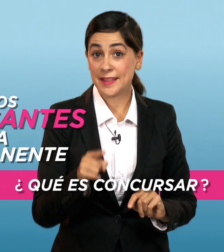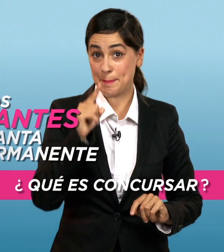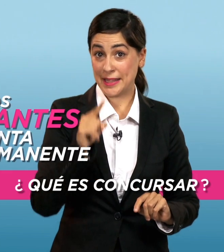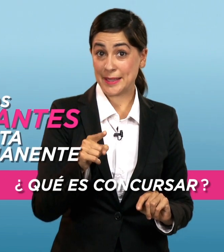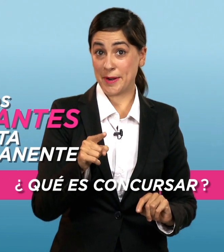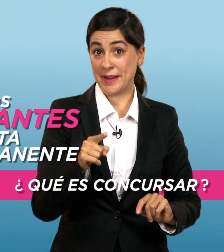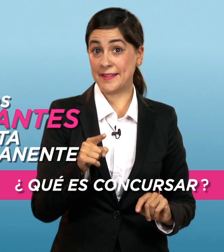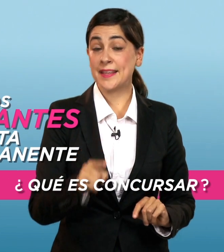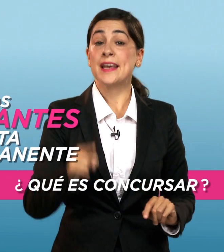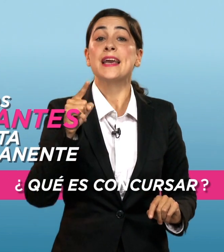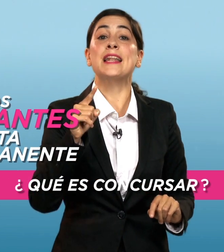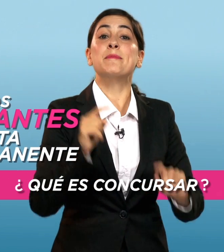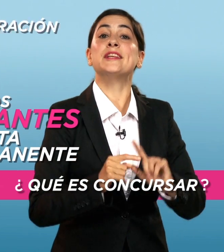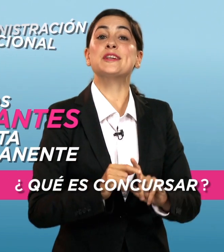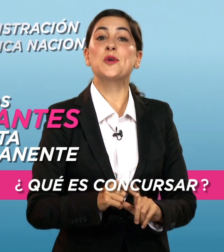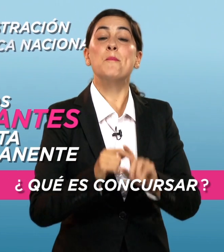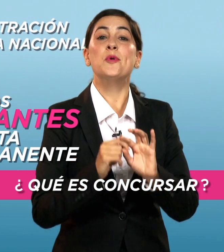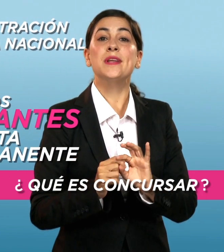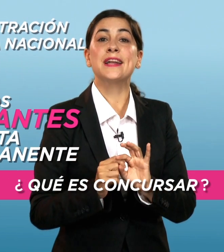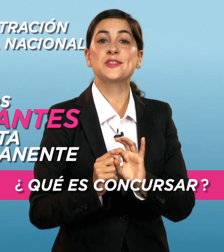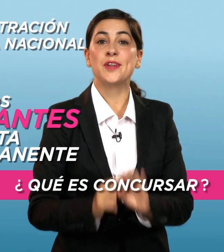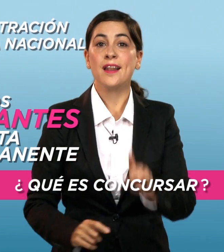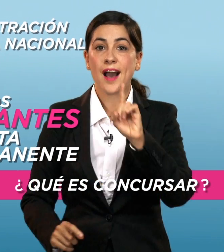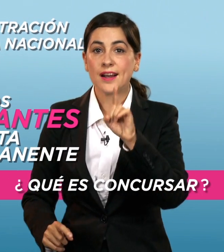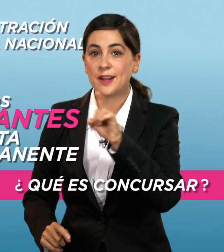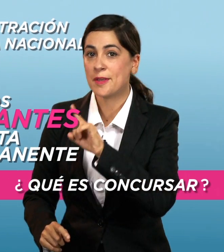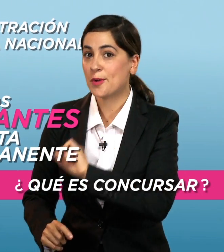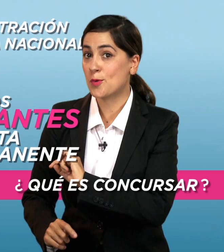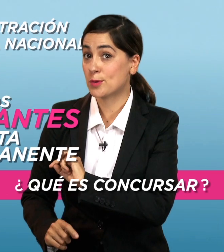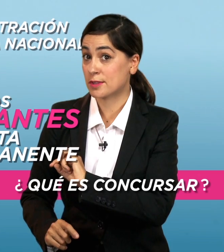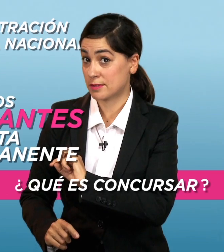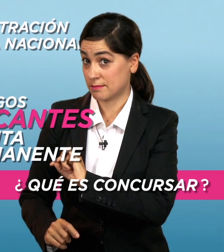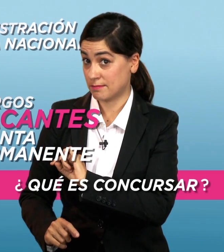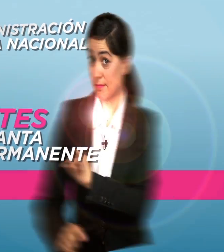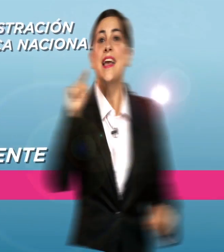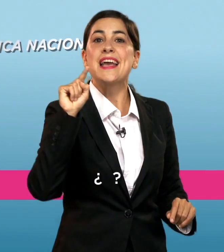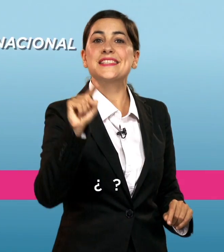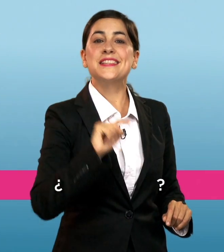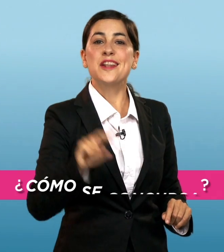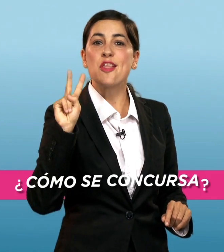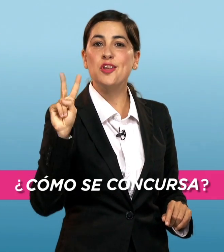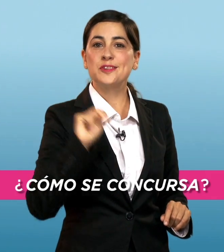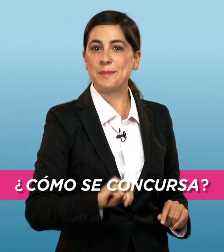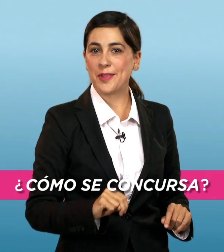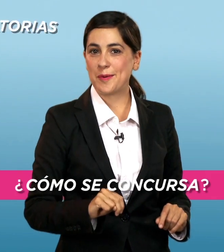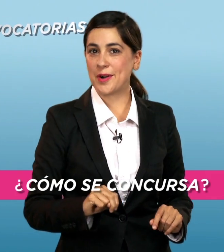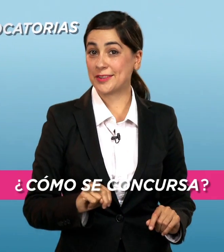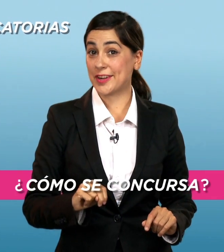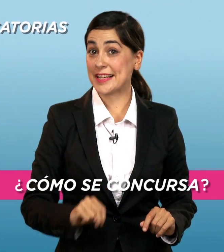de planta permanente en la Administración Pública Nacional a través de concursos. Existen dos tipos de convocatorias,